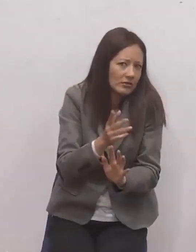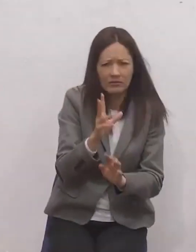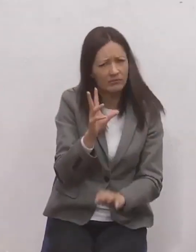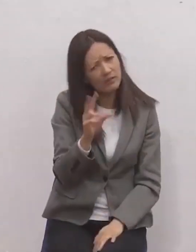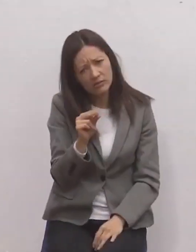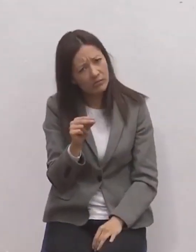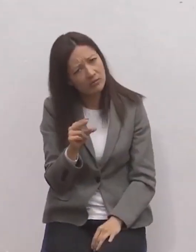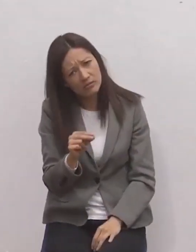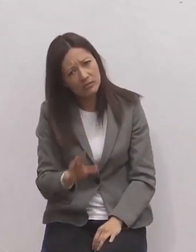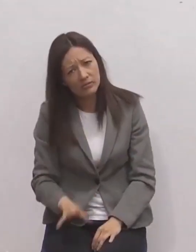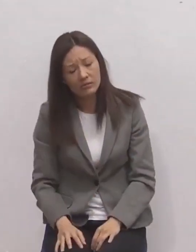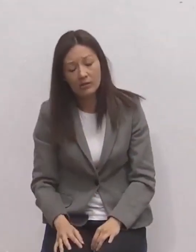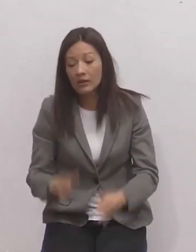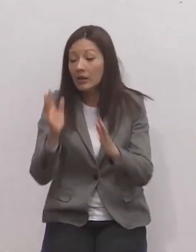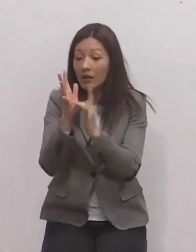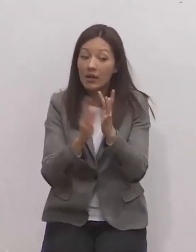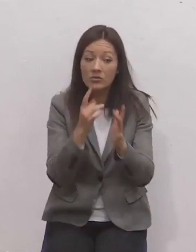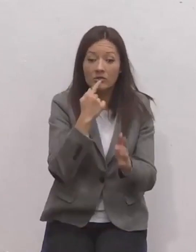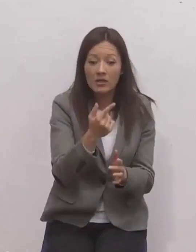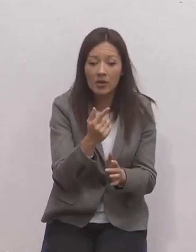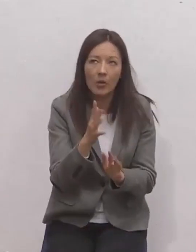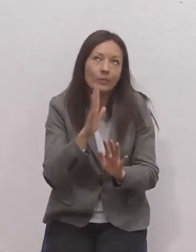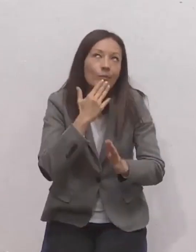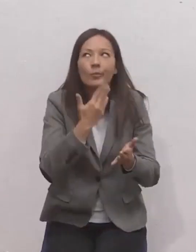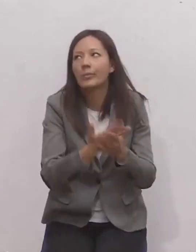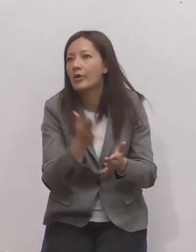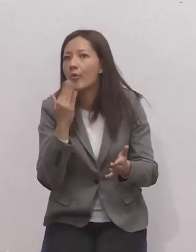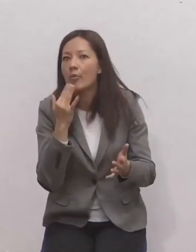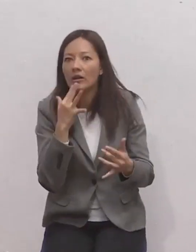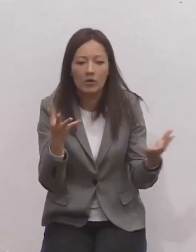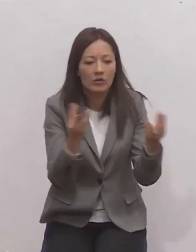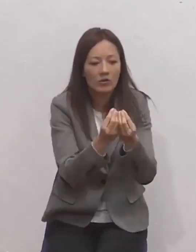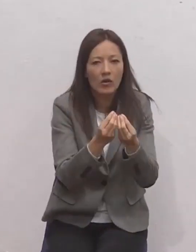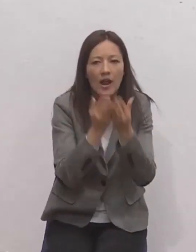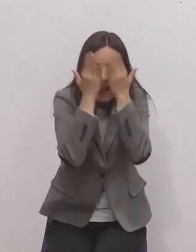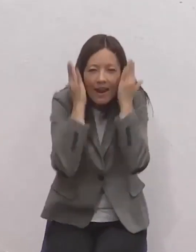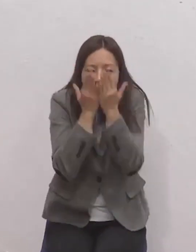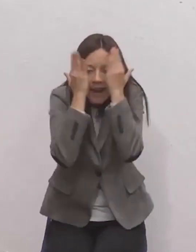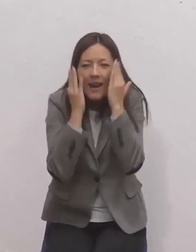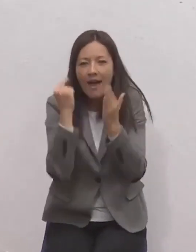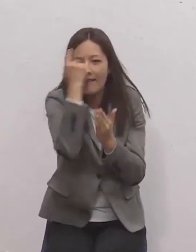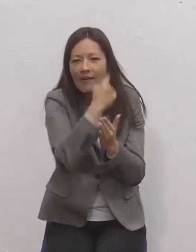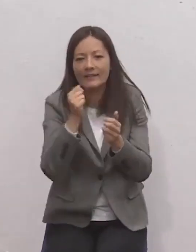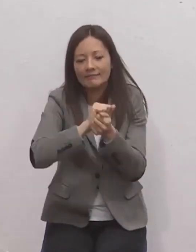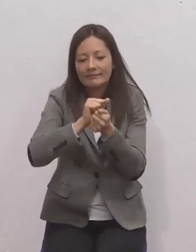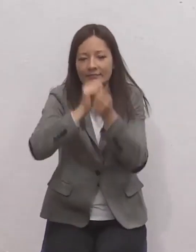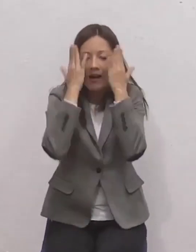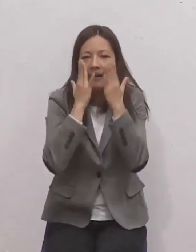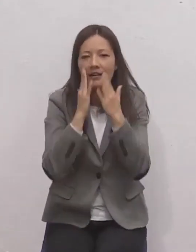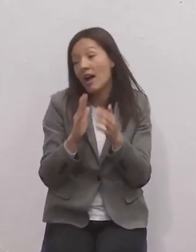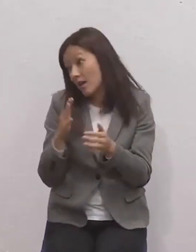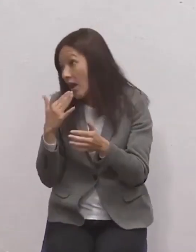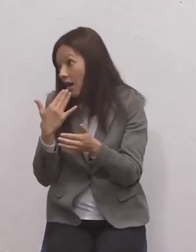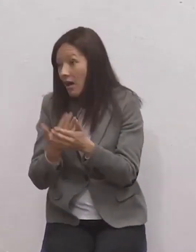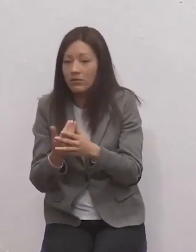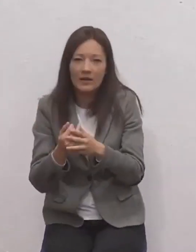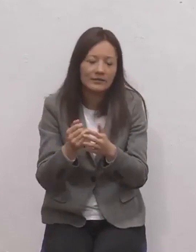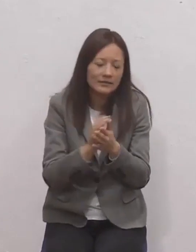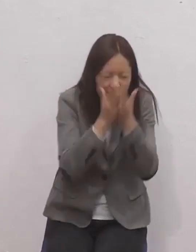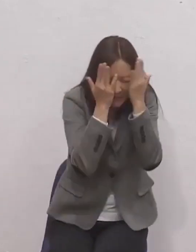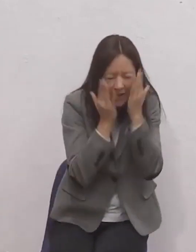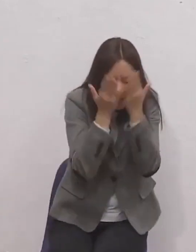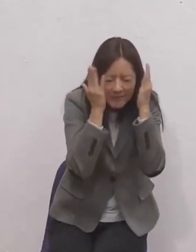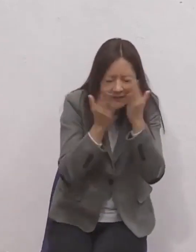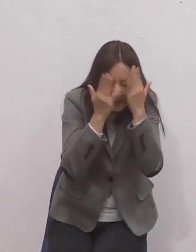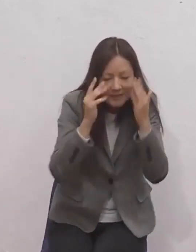no, el Señor hubiera placido decir, bueno, cuando estén conmigo, pues lávense la cara. Entonces, todos, bueno, vamos a lavarnos la cara, vamos a hacer el lavamiento del Señor